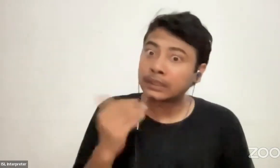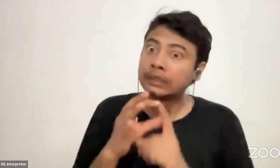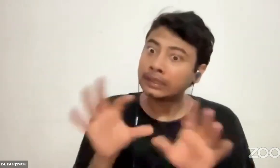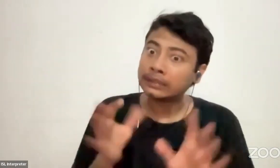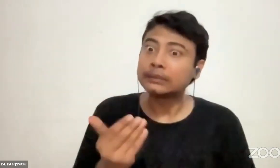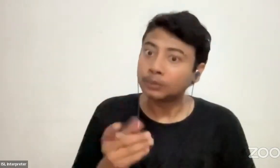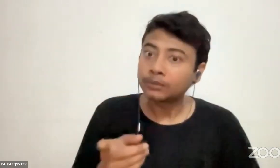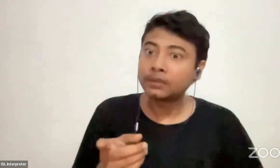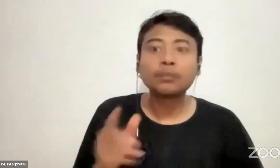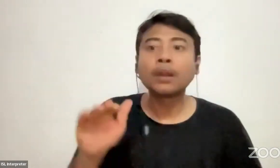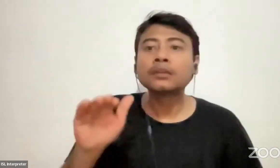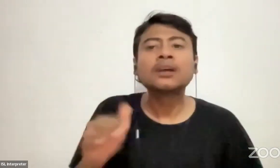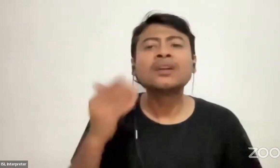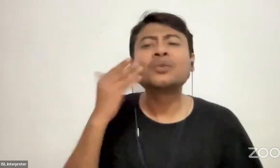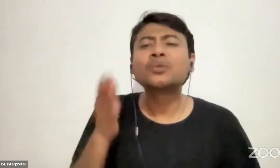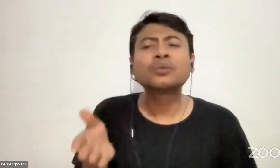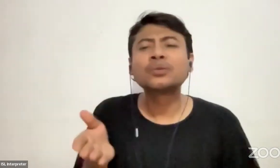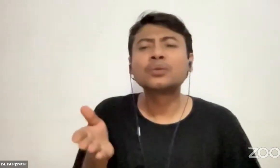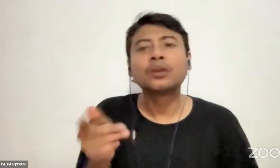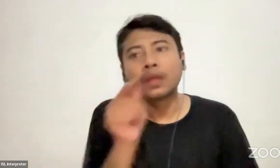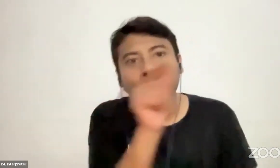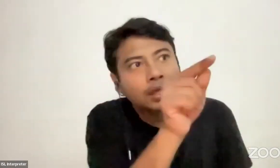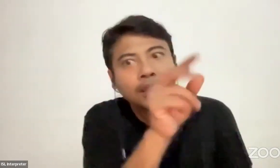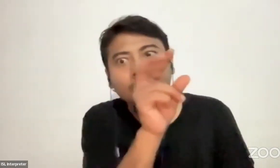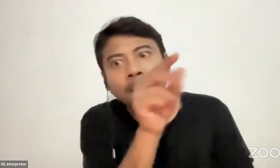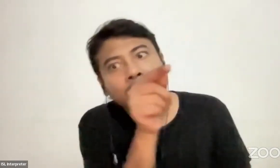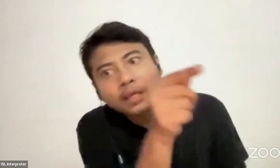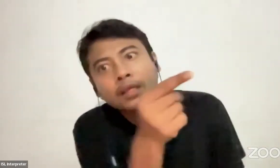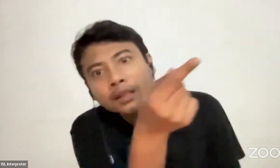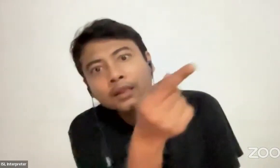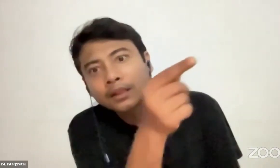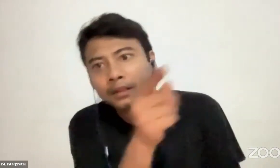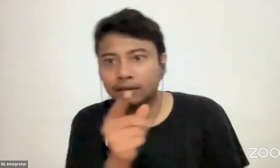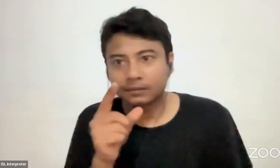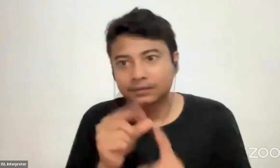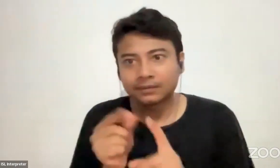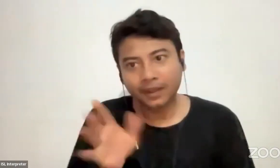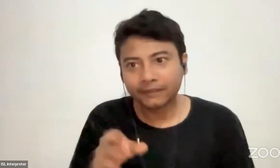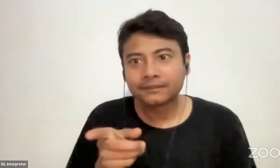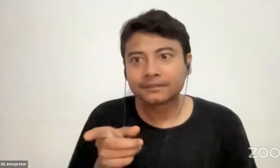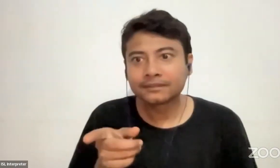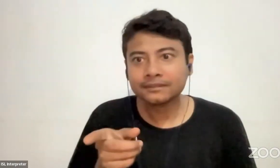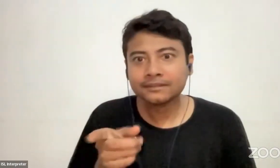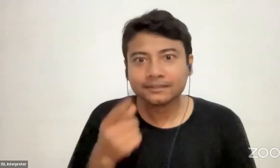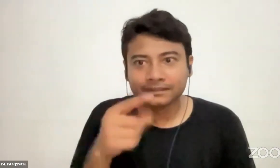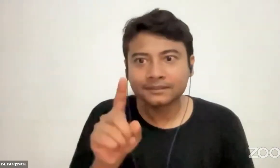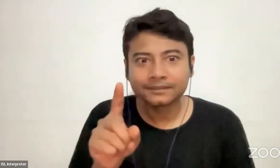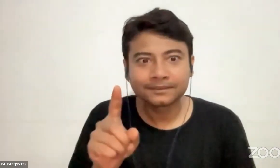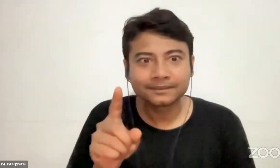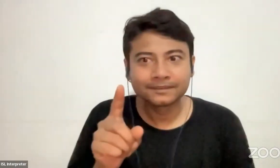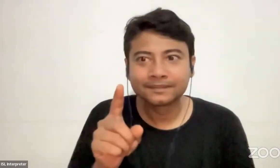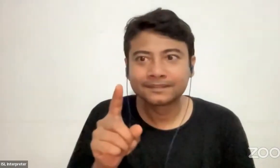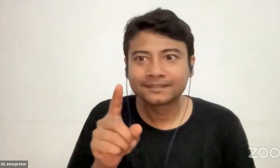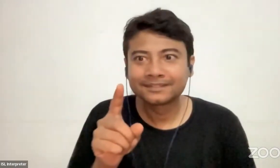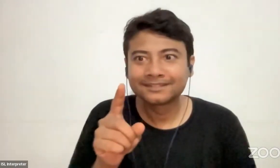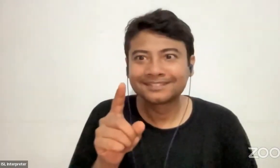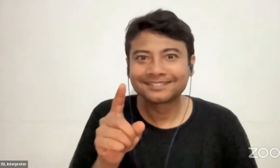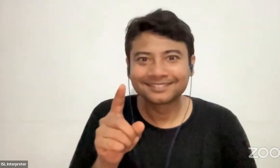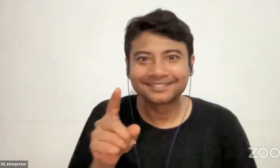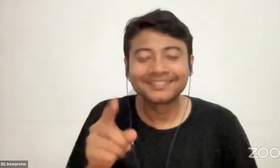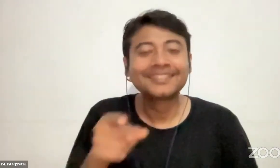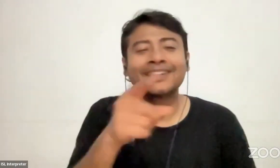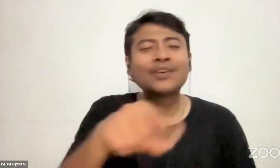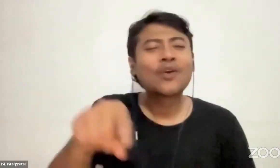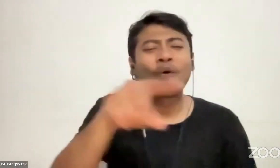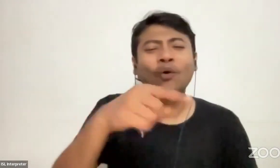उंगली डालने की कोशिश करेंगे। मुझे नहीं पता आप लोगों ने देखा नहीं देखा, जो उनकी उम्र ज्यादा उन्होंने देखा होगा, पहले पंखे चलते थे जो स्टैंड पे